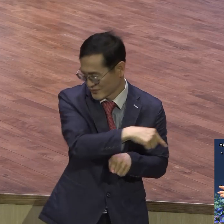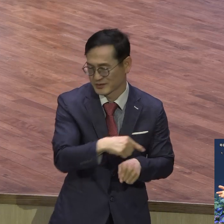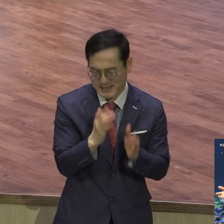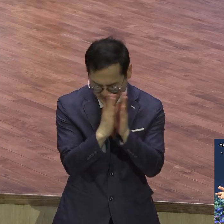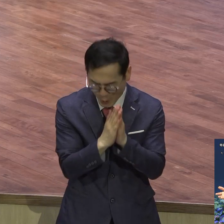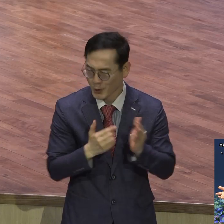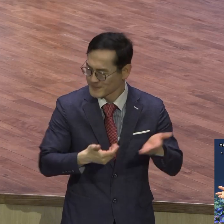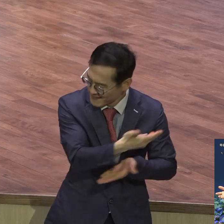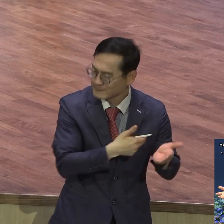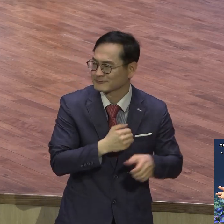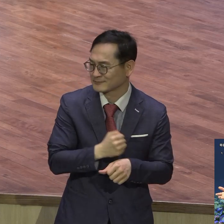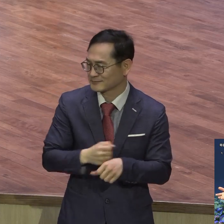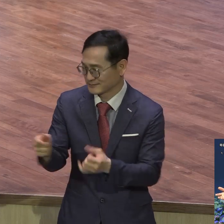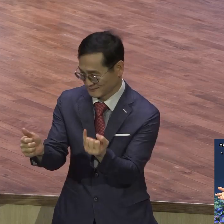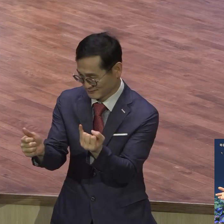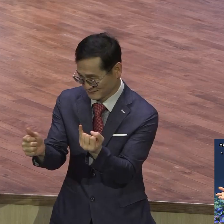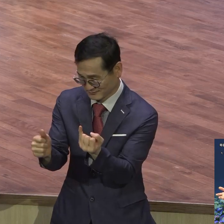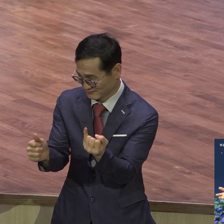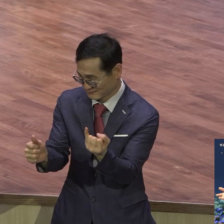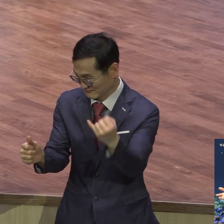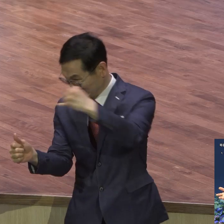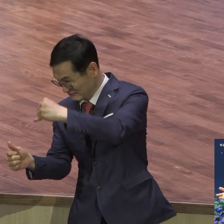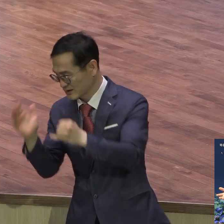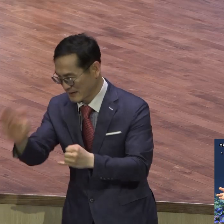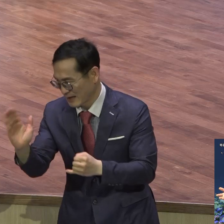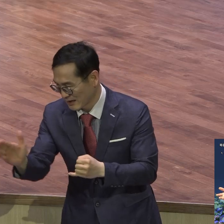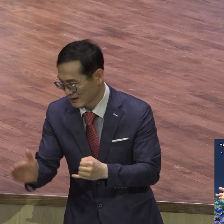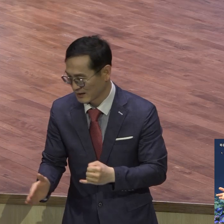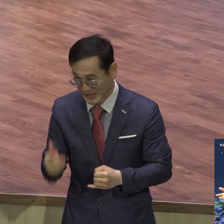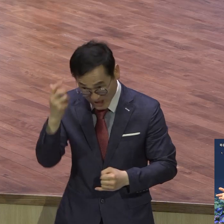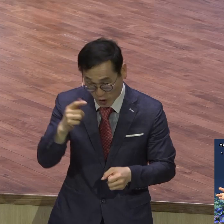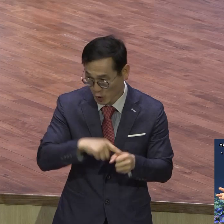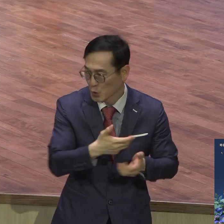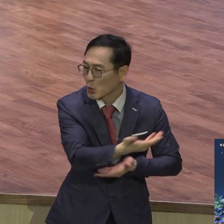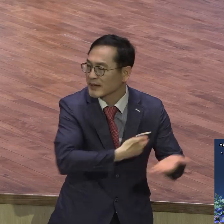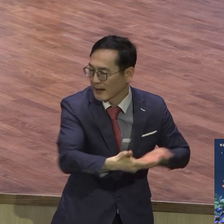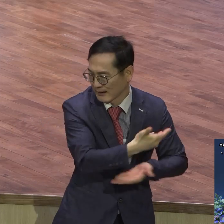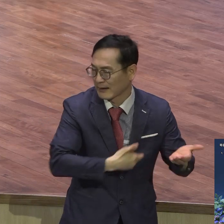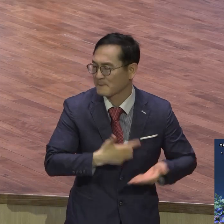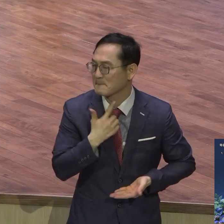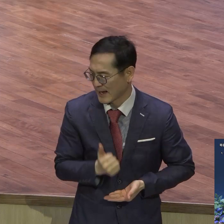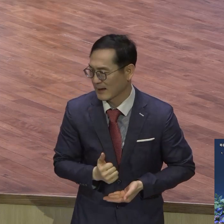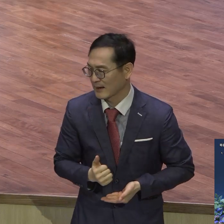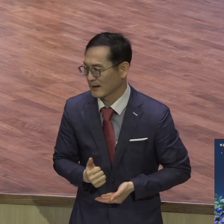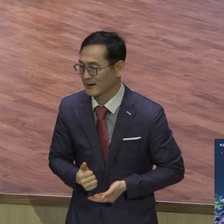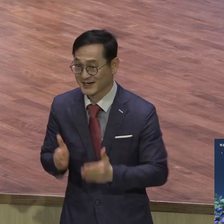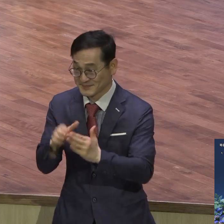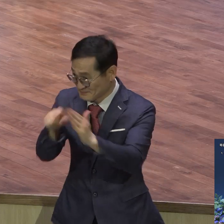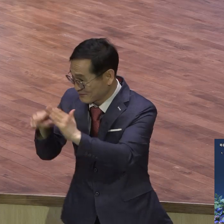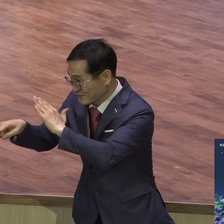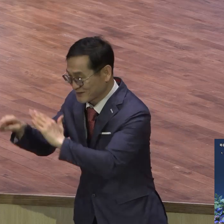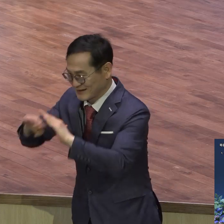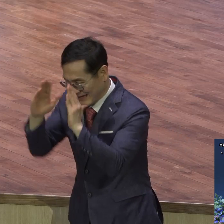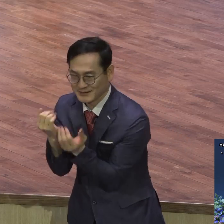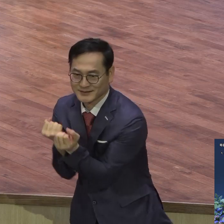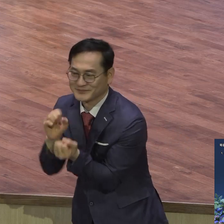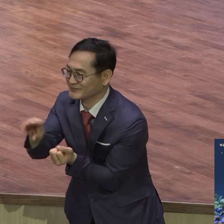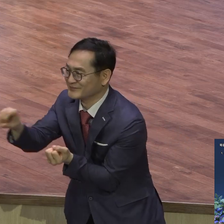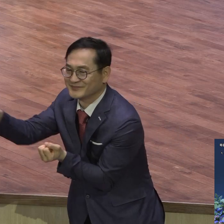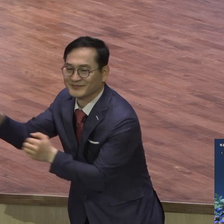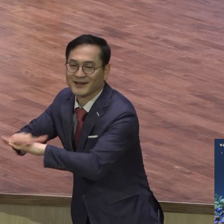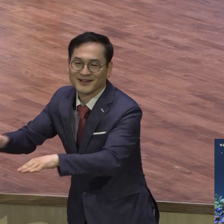절대 따지지 마세요. 우리는 영적인 교자 온 거야. 아무 소리 하지 마. 집집마다 다 내려준다고 부서 내려갔다니까.